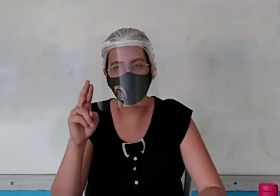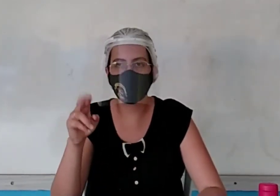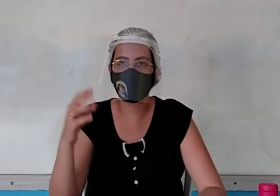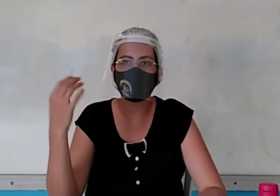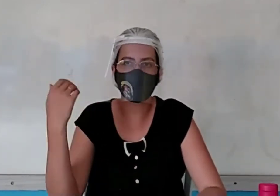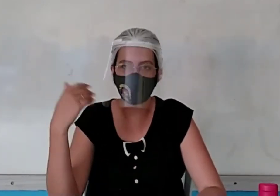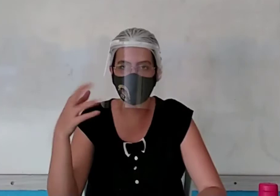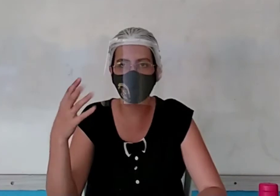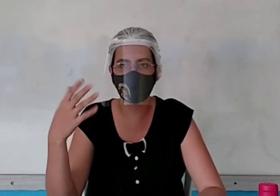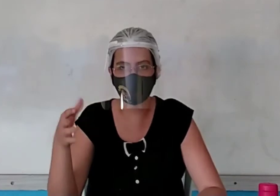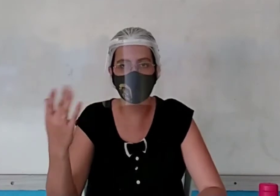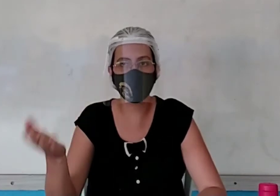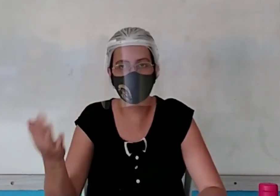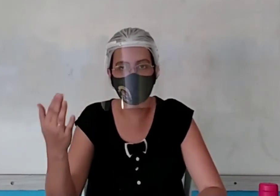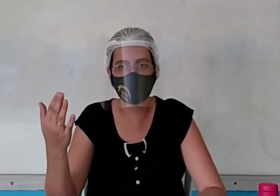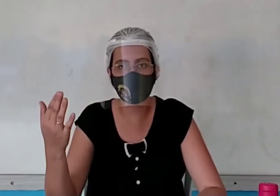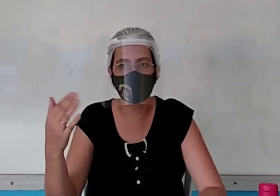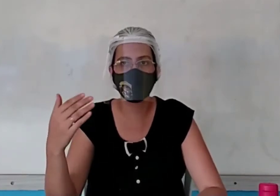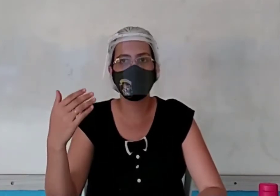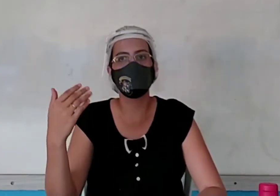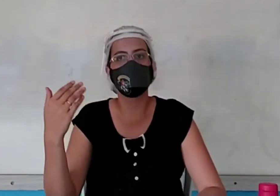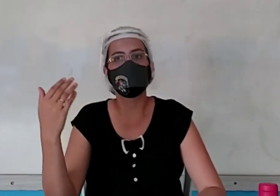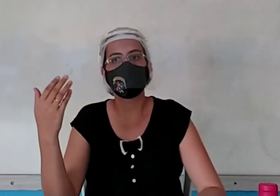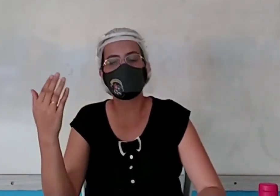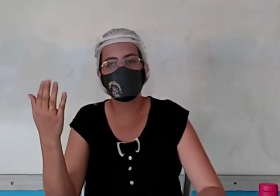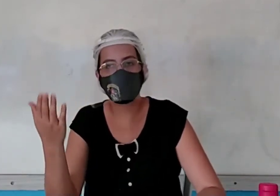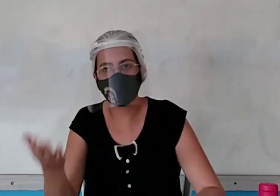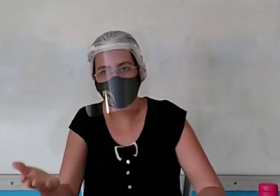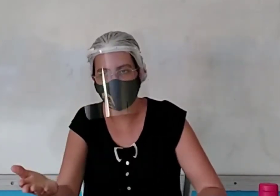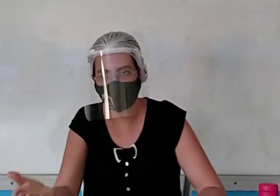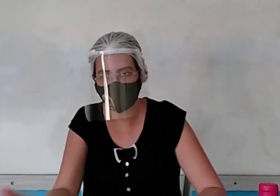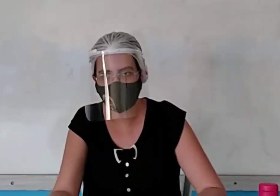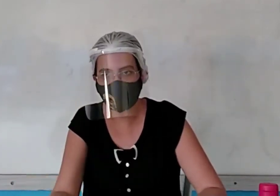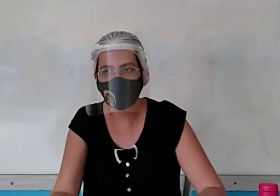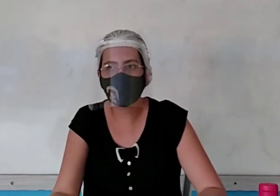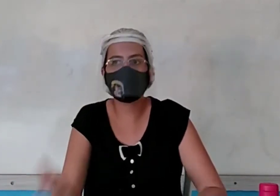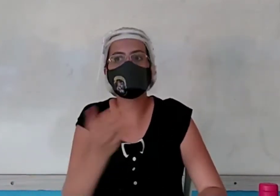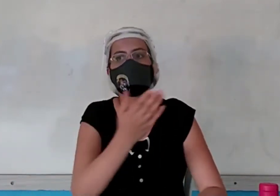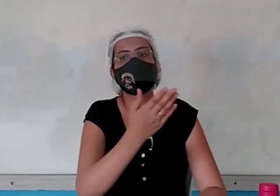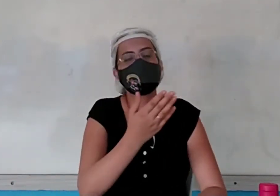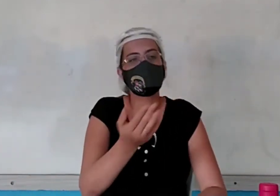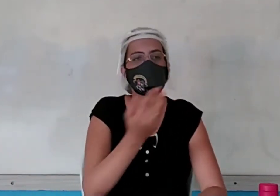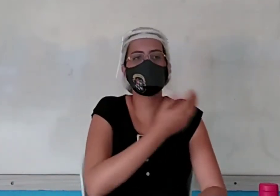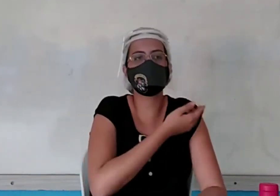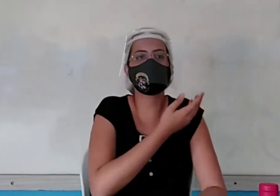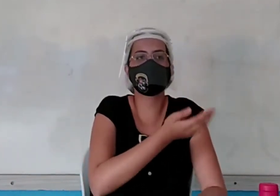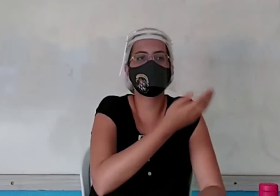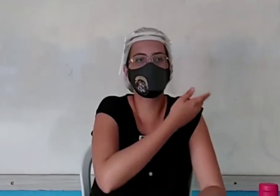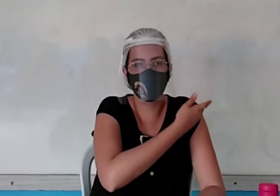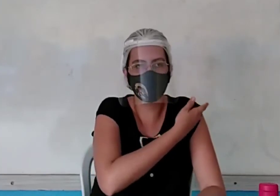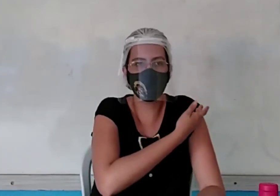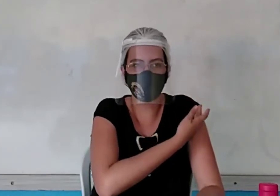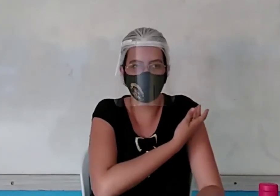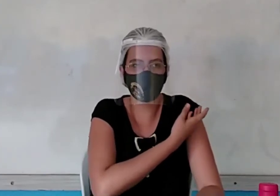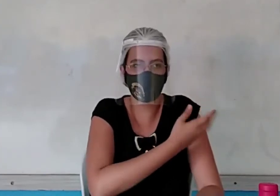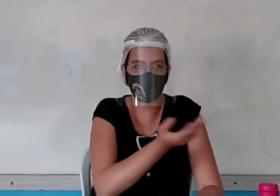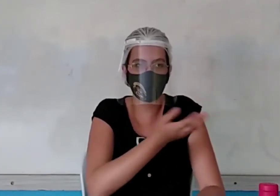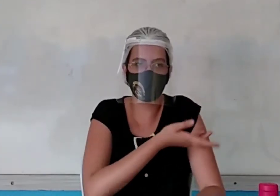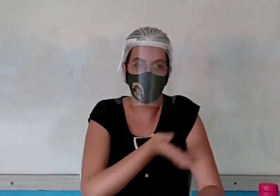ônibus estavam fazendo o trajeto juntos. E nós estávamos no ônibus na frente. E sempre observando se o ônibus de trás estava